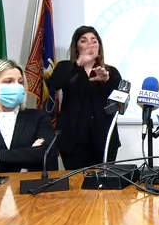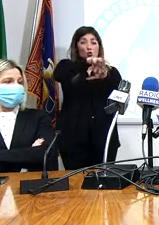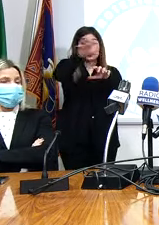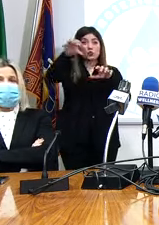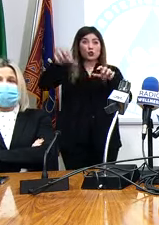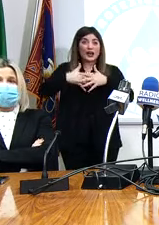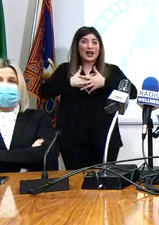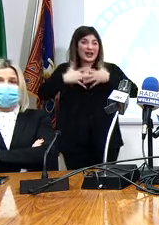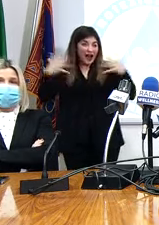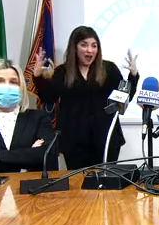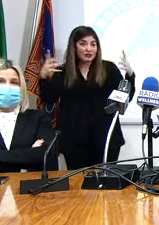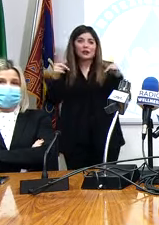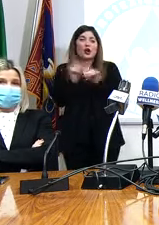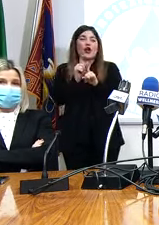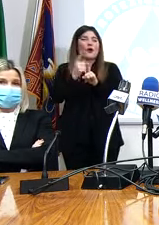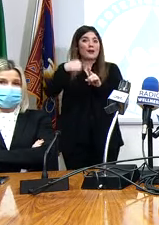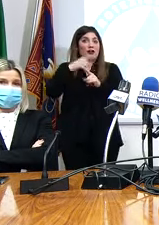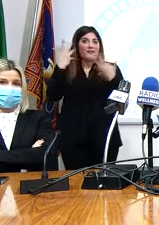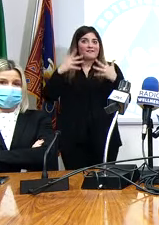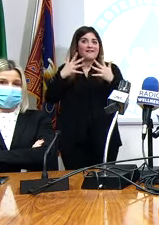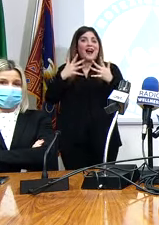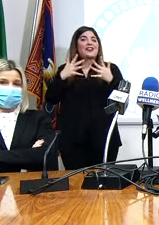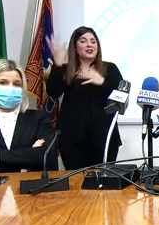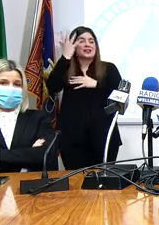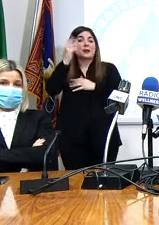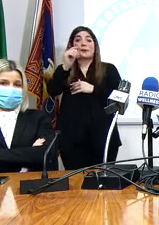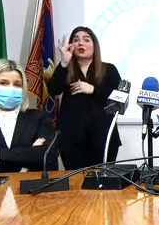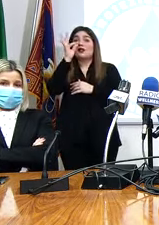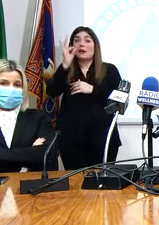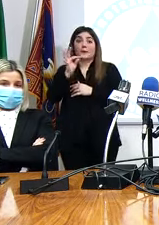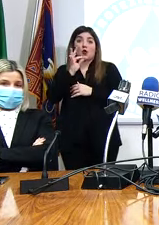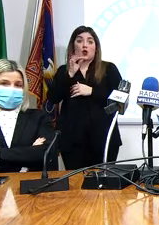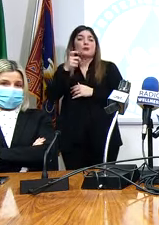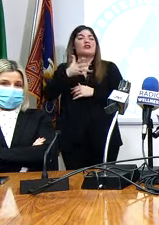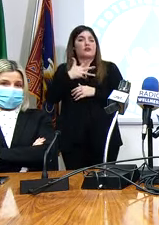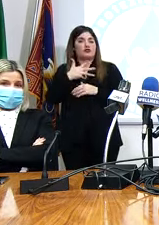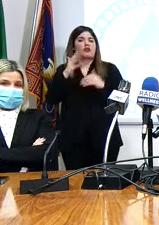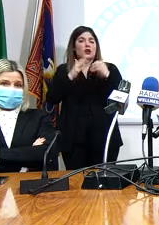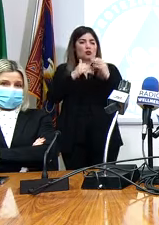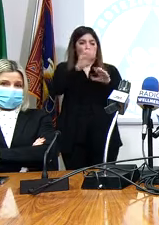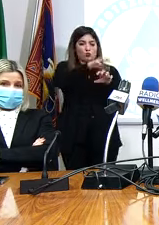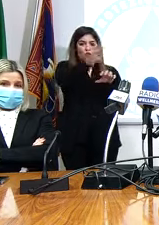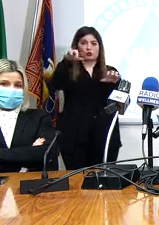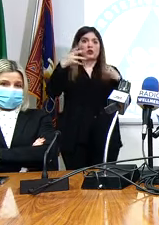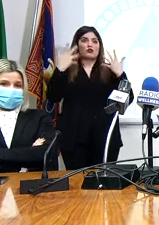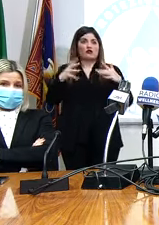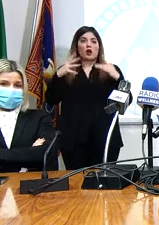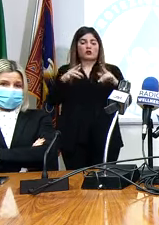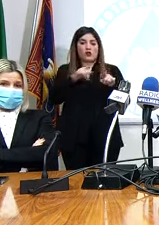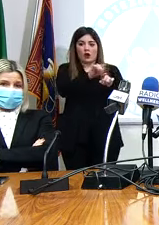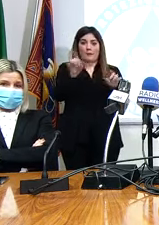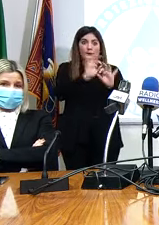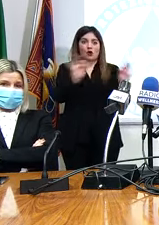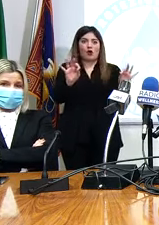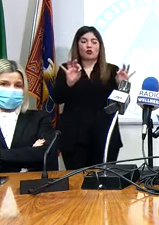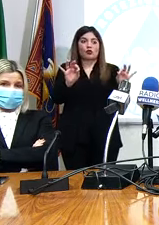ci pensate, no? Quindi abbiamo già delle strutture collaudate e riconoscibili anche dal cittadino, dice io mi sono fatto il tampone lì a Zopas